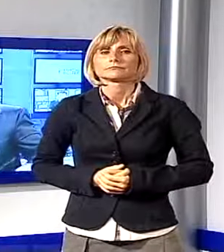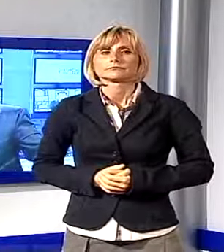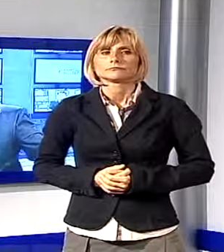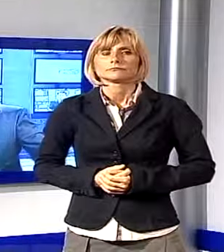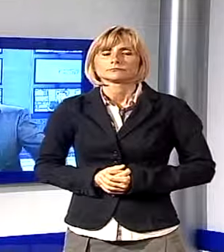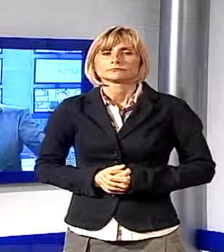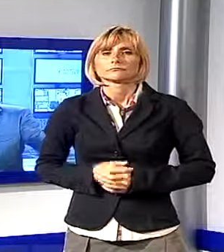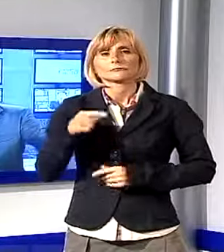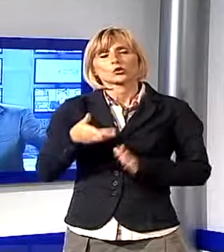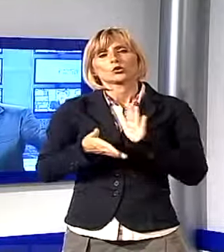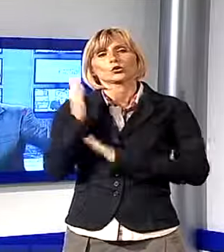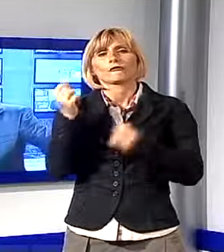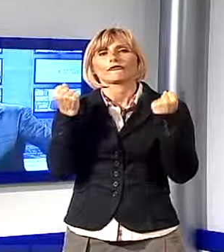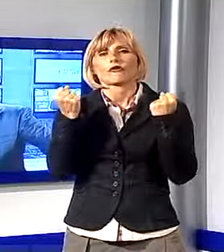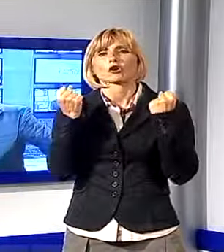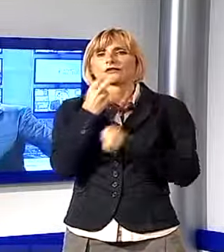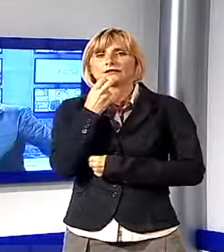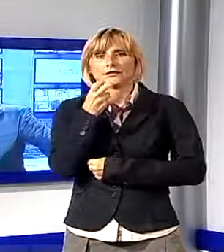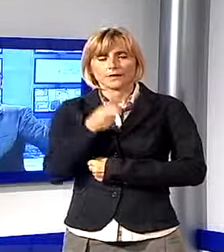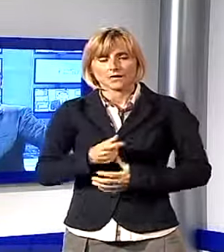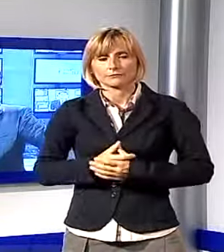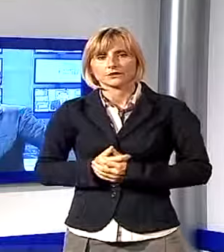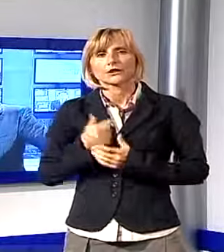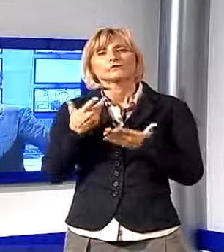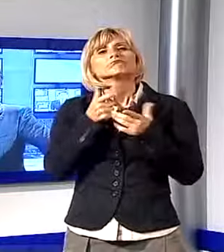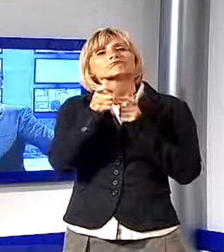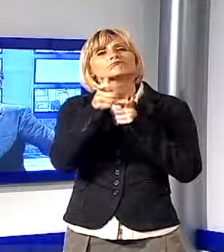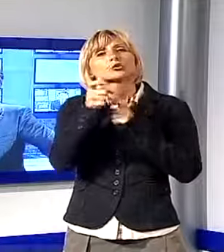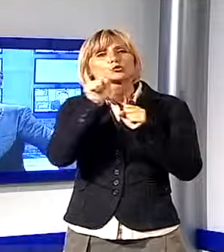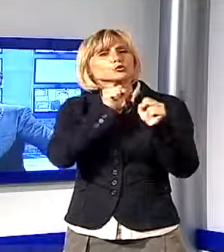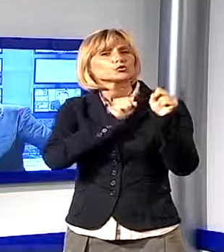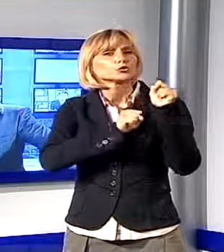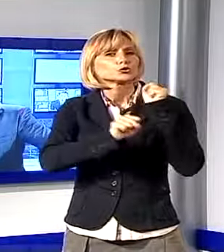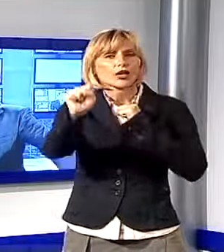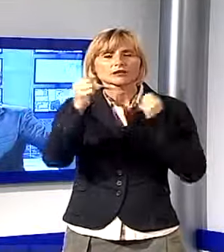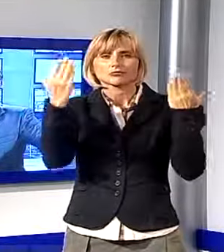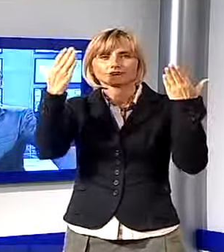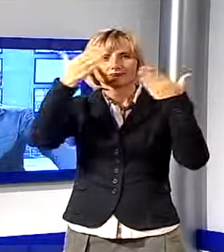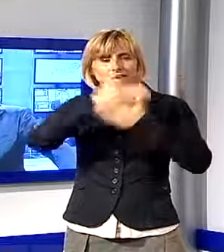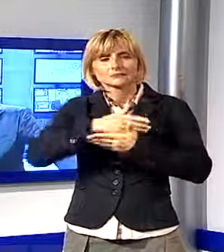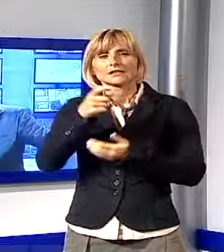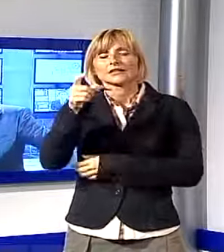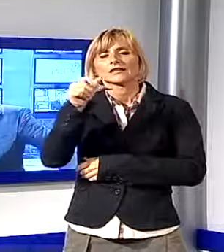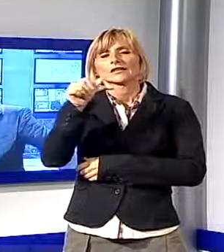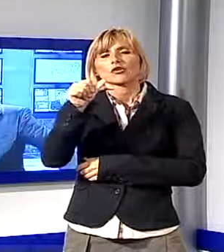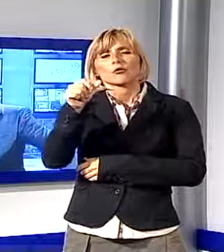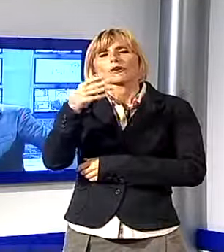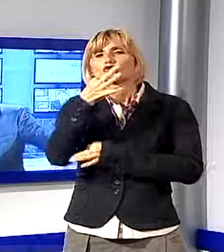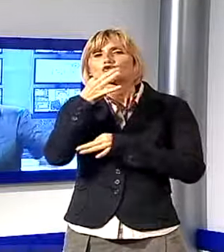Andiamo a Forte dei Marmi per parlare del grande successo, della grande serata, la Sugar Night con Andrea Bocelli. Sentiamo Roy